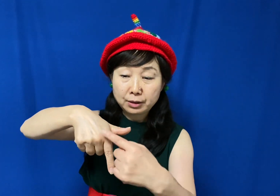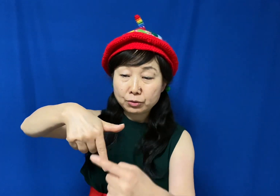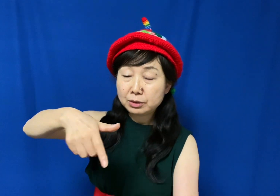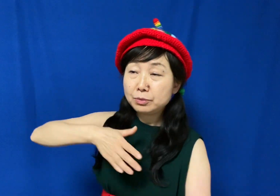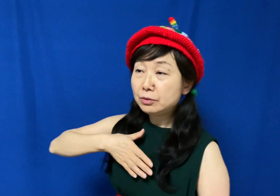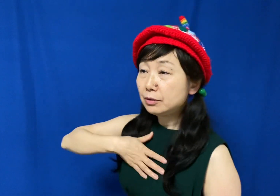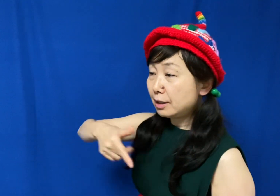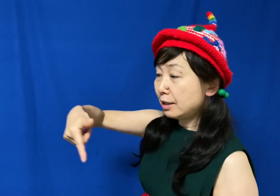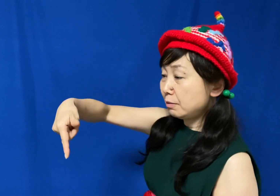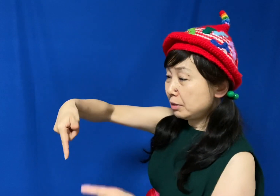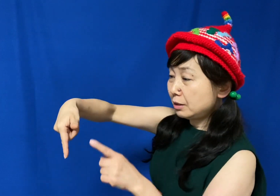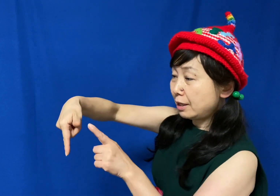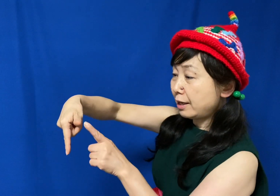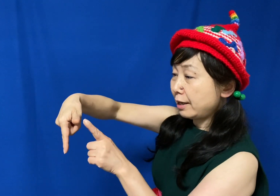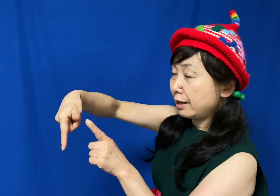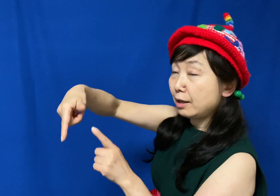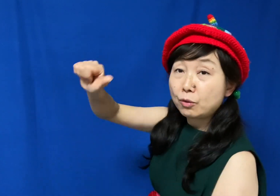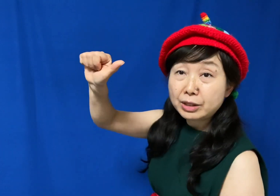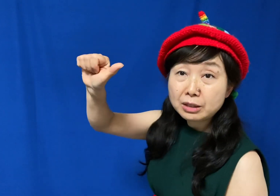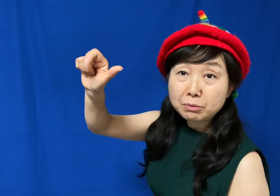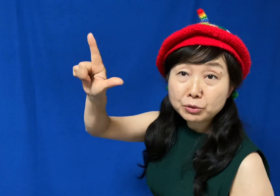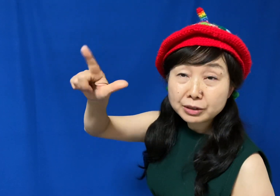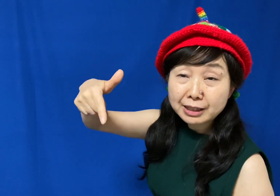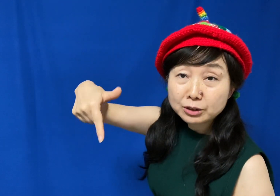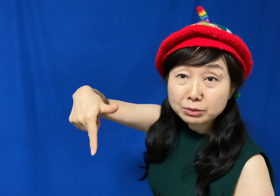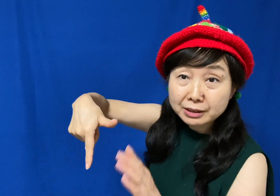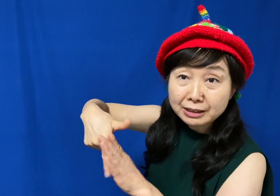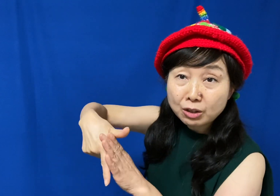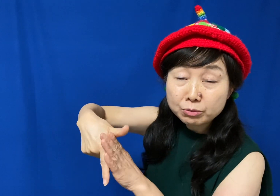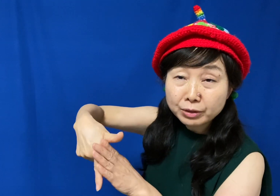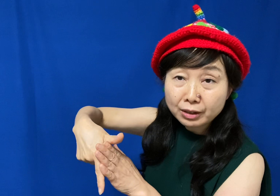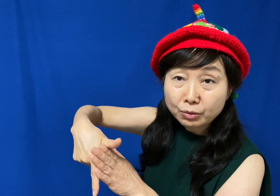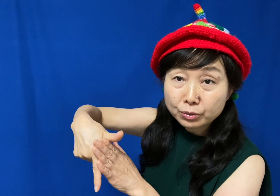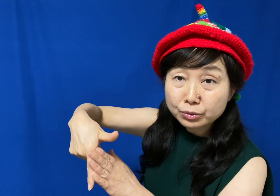自分から見て親指と人差し指下を向けておくと、